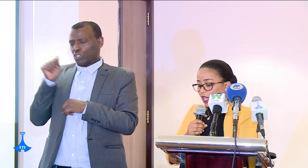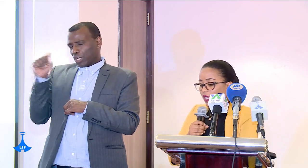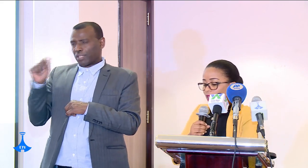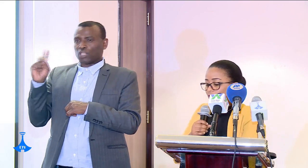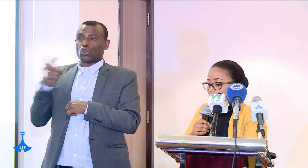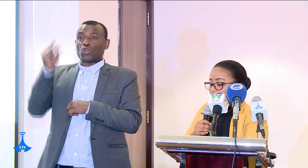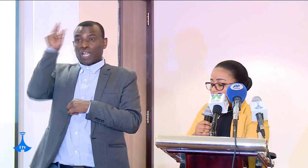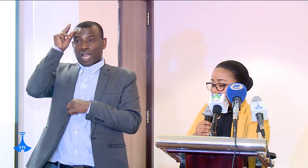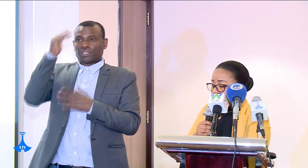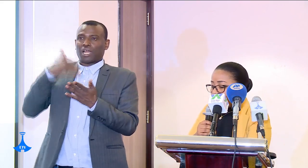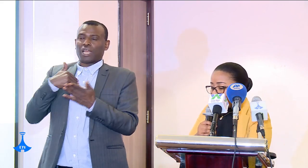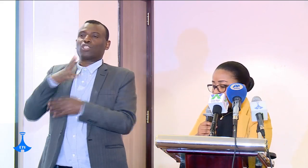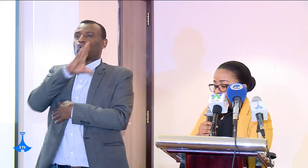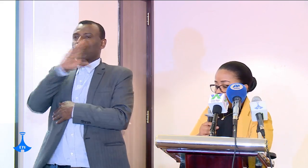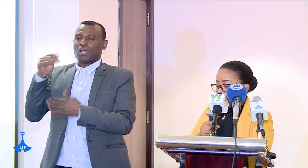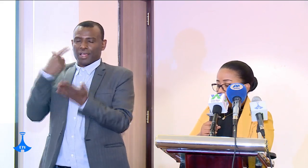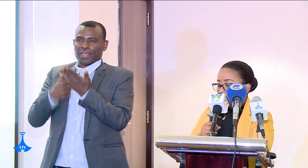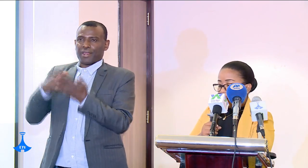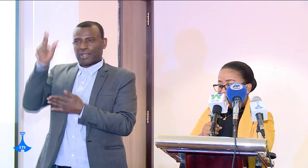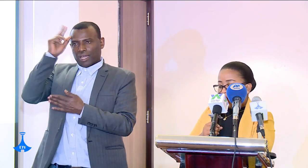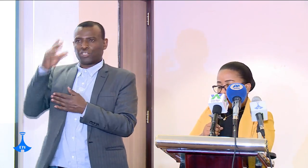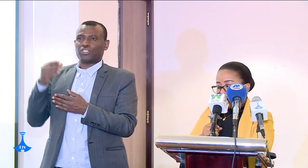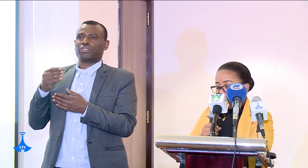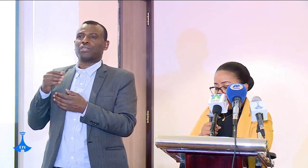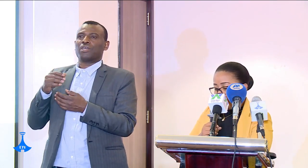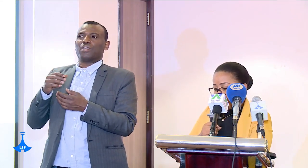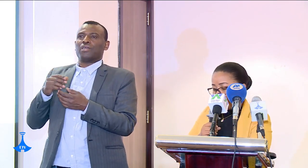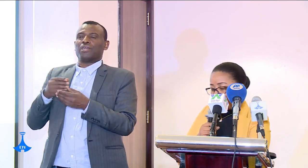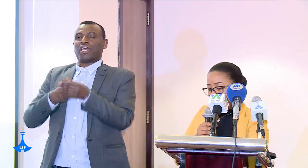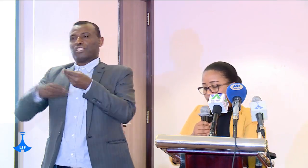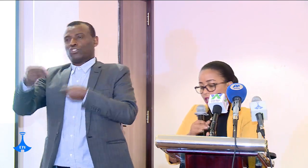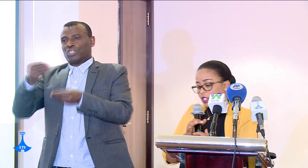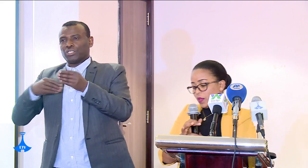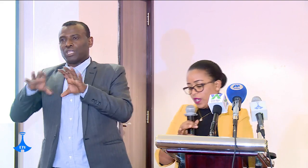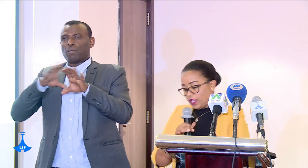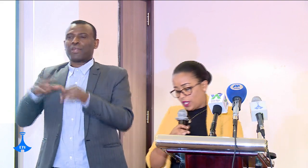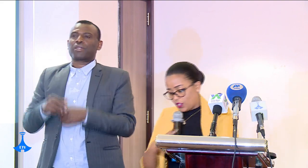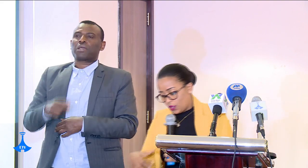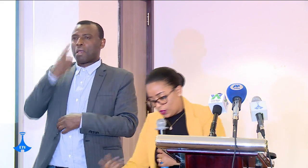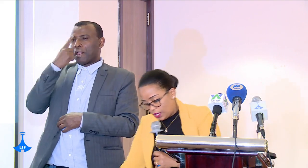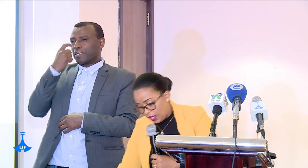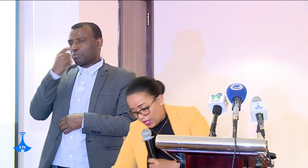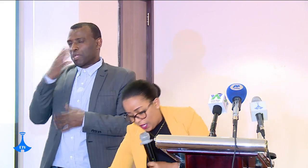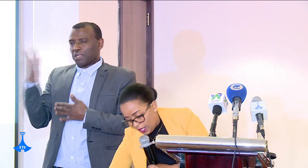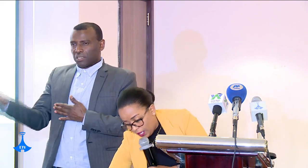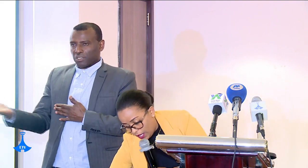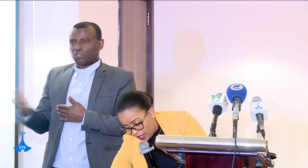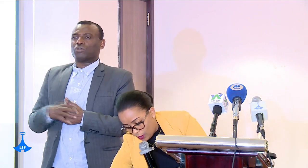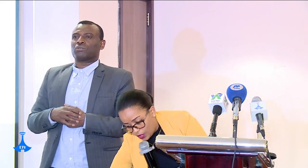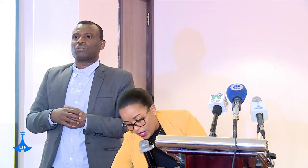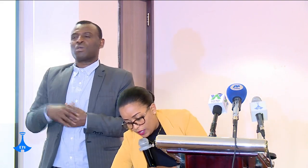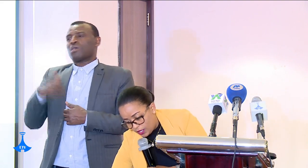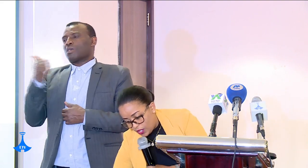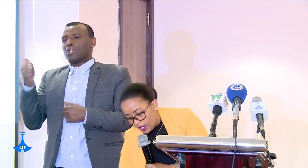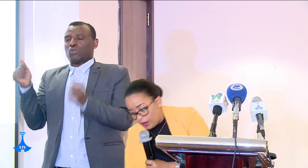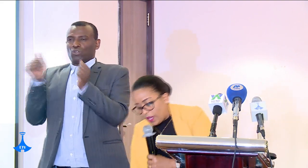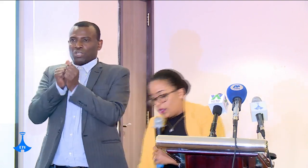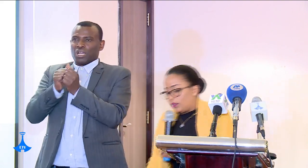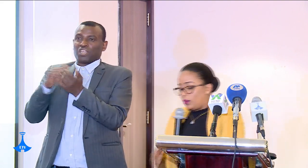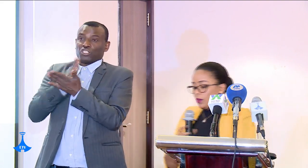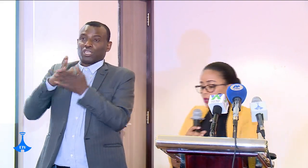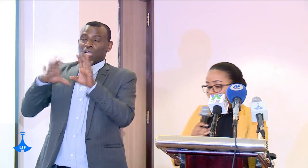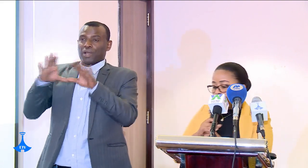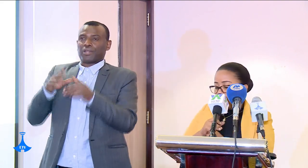لا تونا إيهن كالترال إكسشينج لما درج إكسبرينس أتون كاريوش كاري إيشير